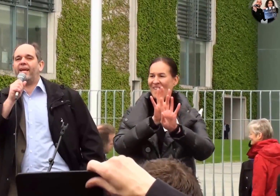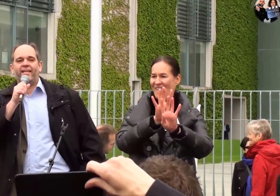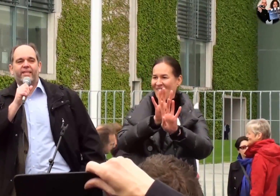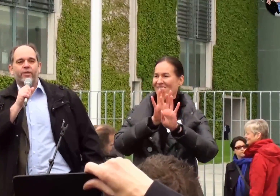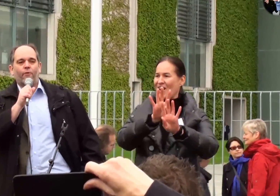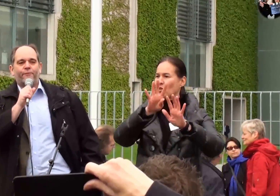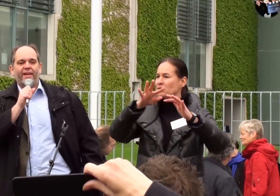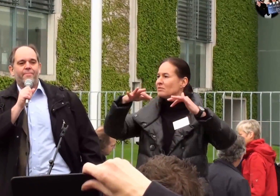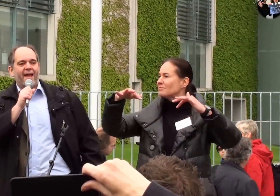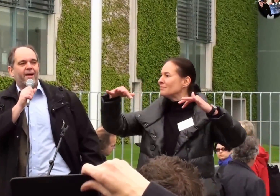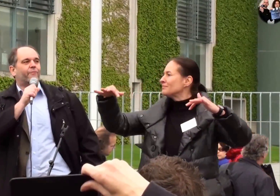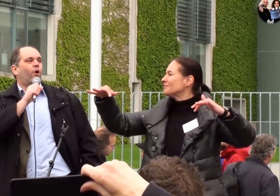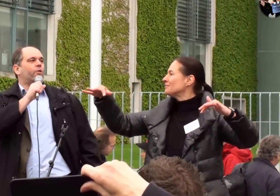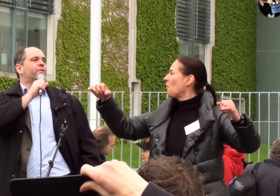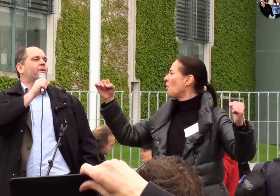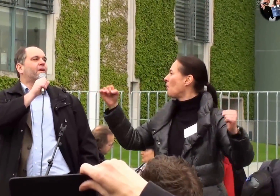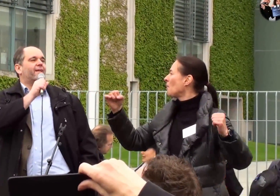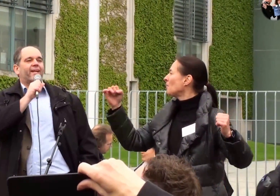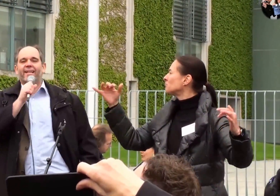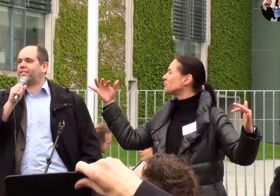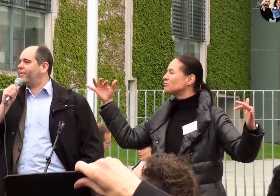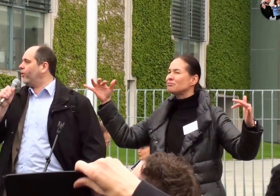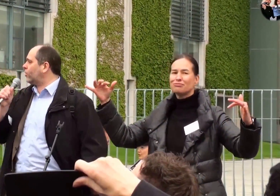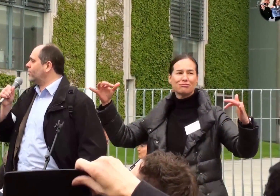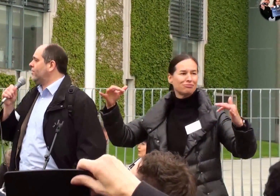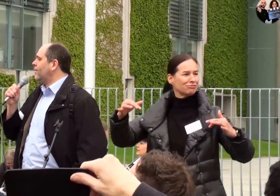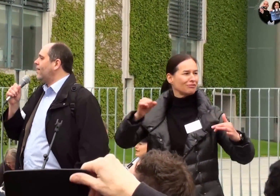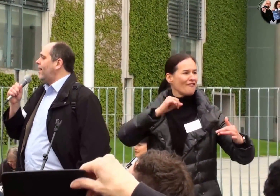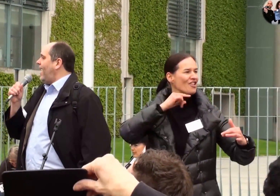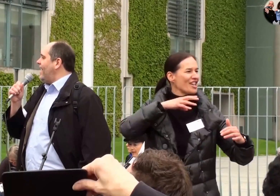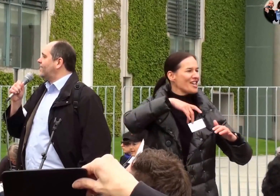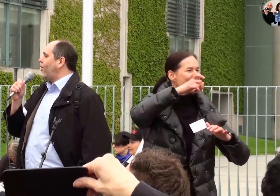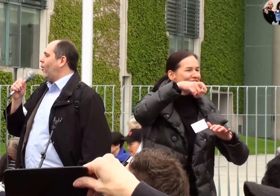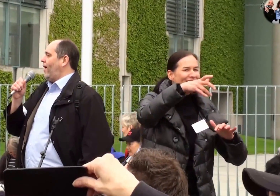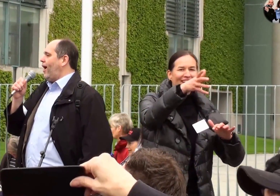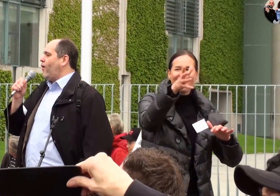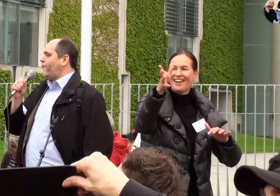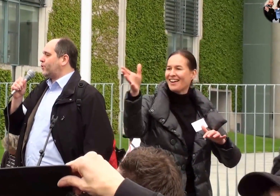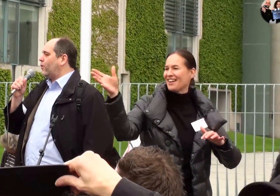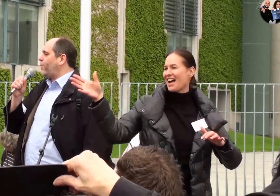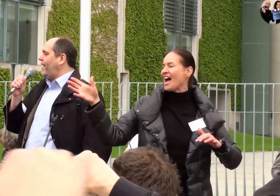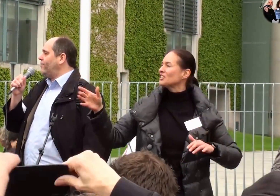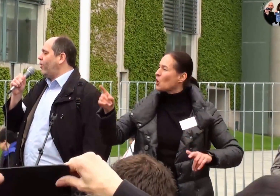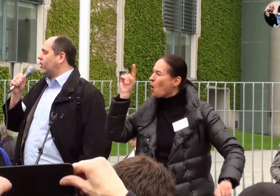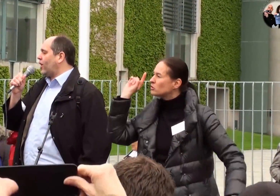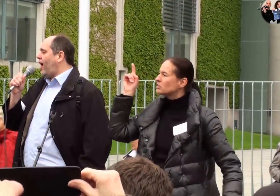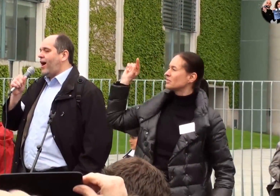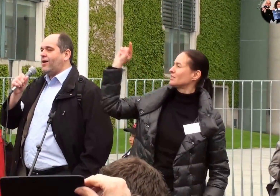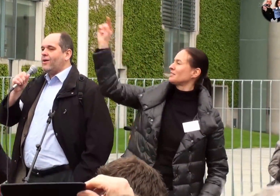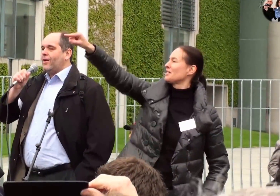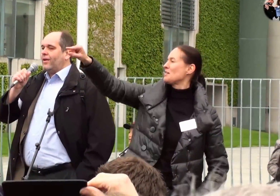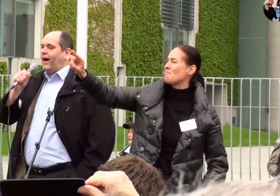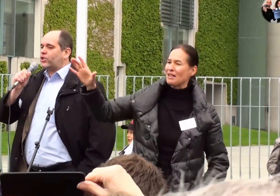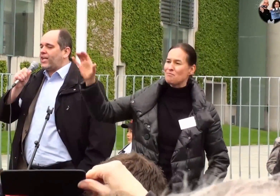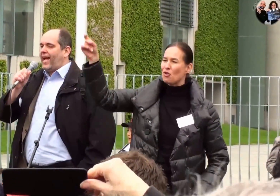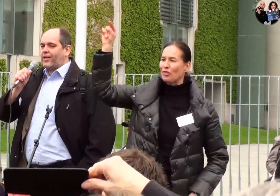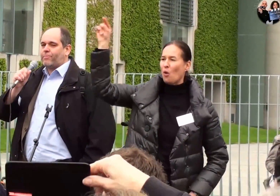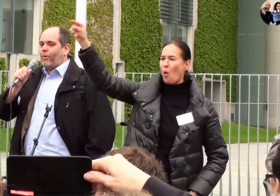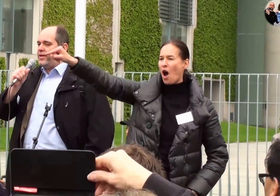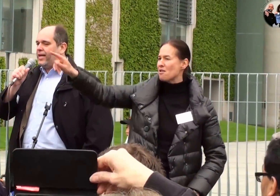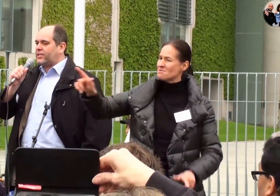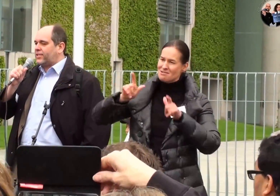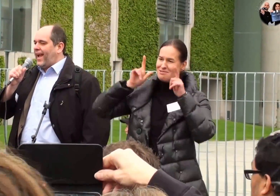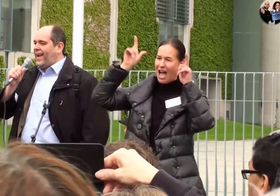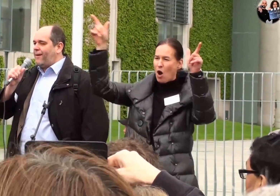hier oben gesehen, es sind noch viel mehr geworden in den letzten Minuten. Also auf zum Brandenburger Tor,